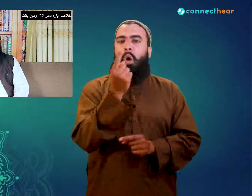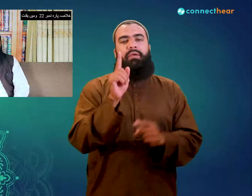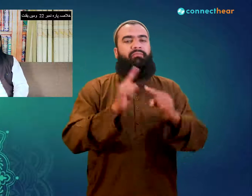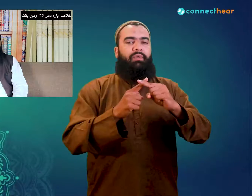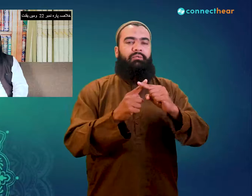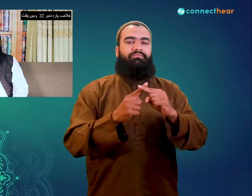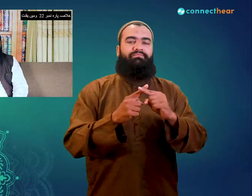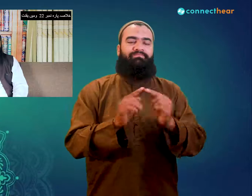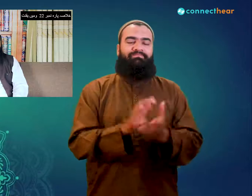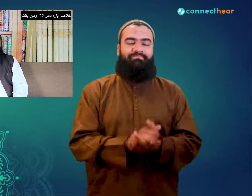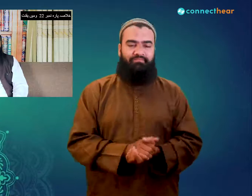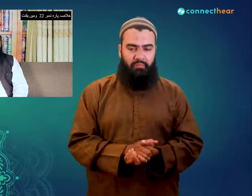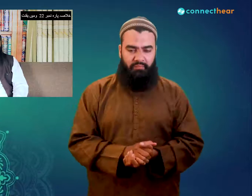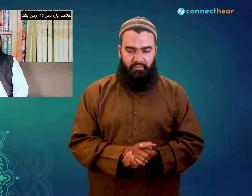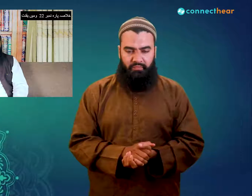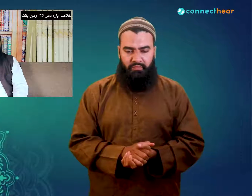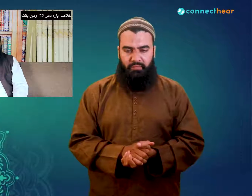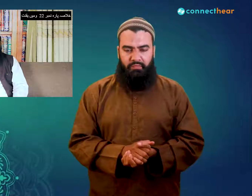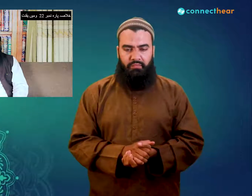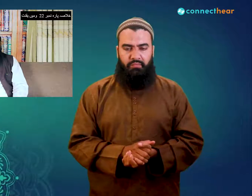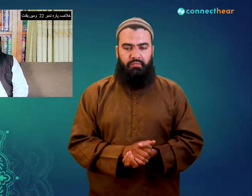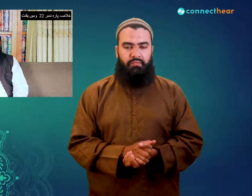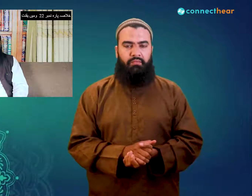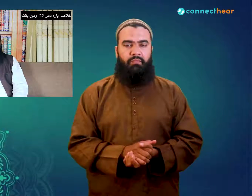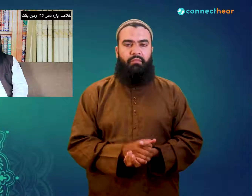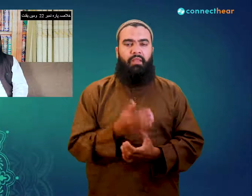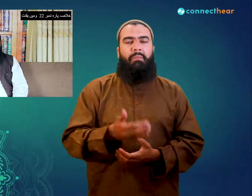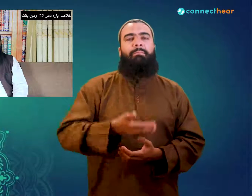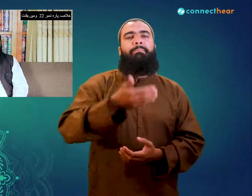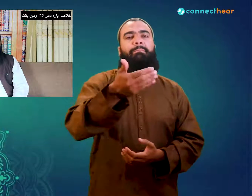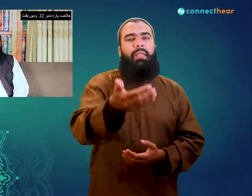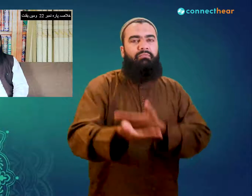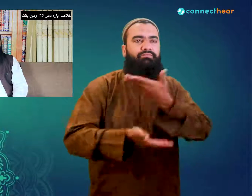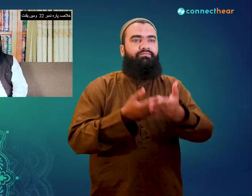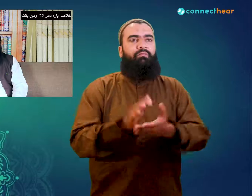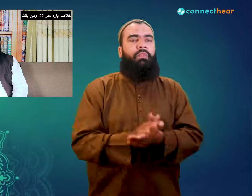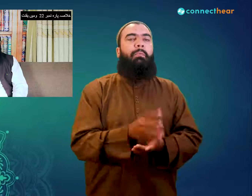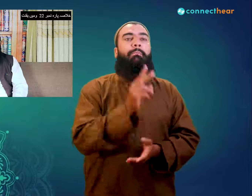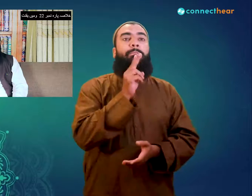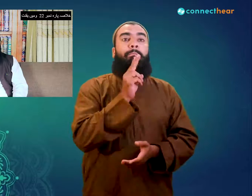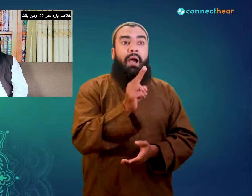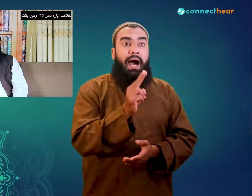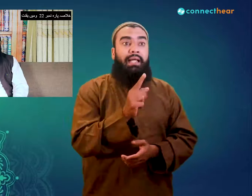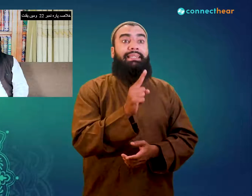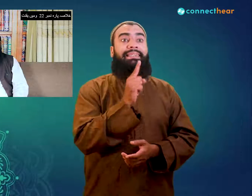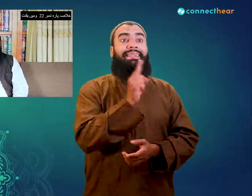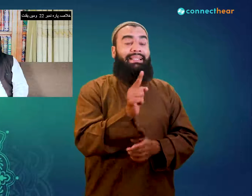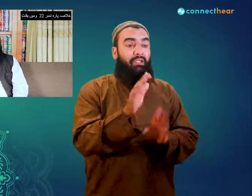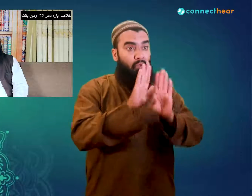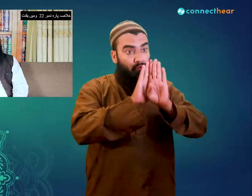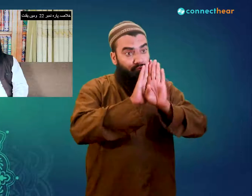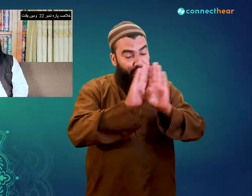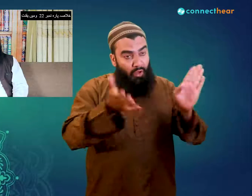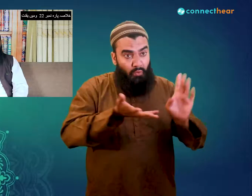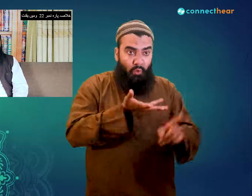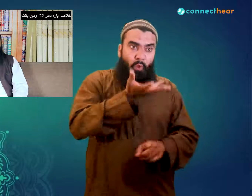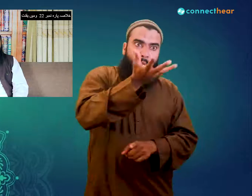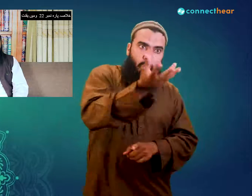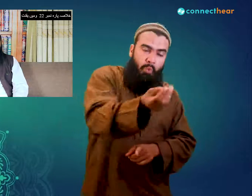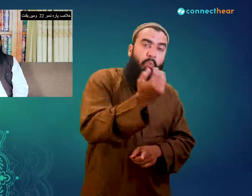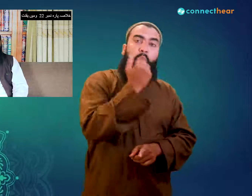آیت 71، اس تقوی اور سیدھی بات کرنے کا نتیجہ بیان کیا گیا، یصلح